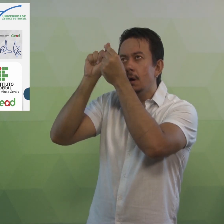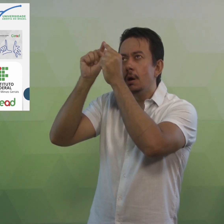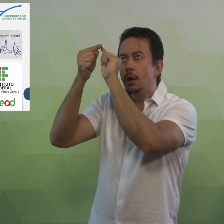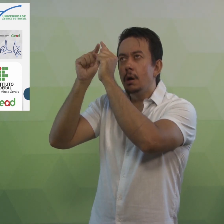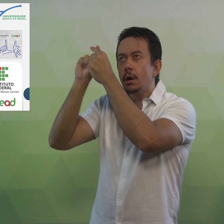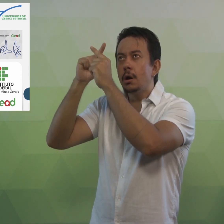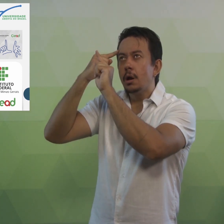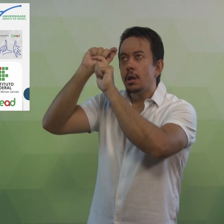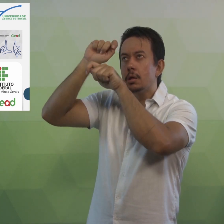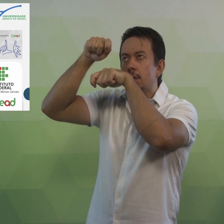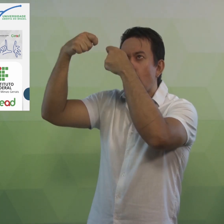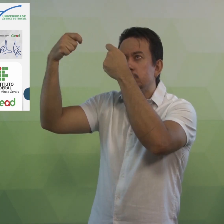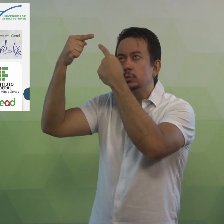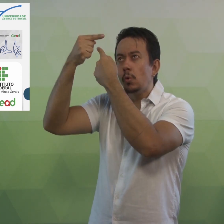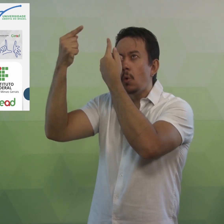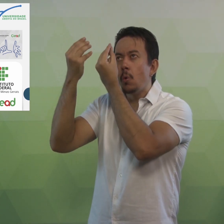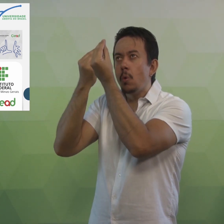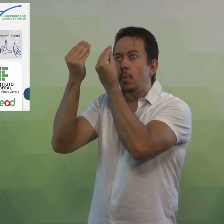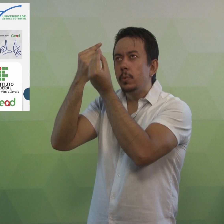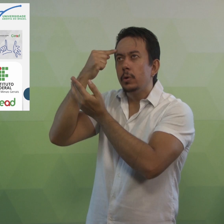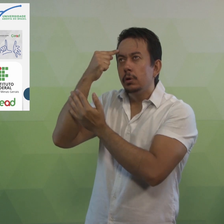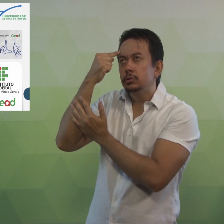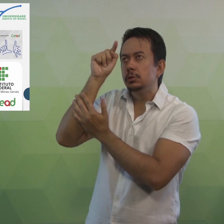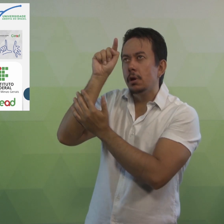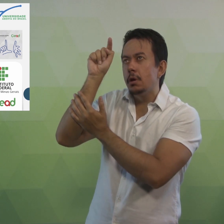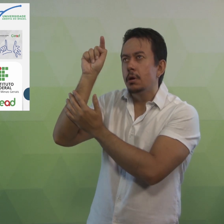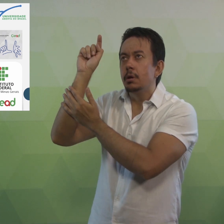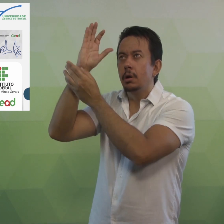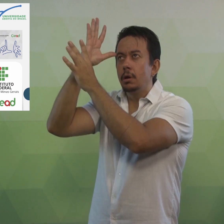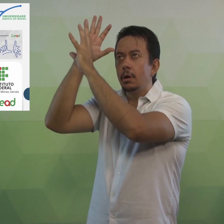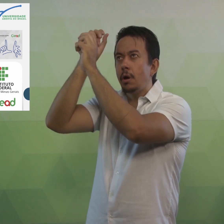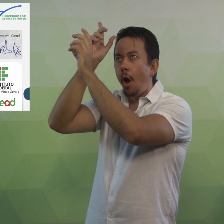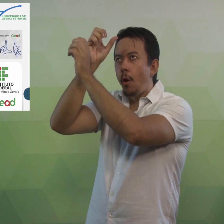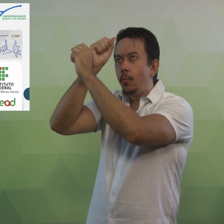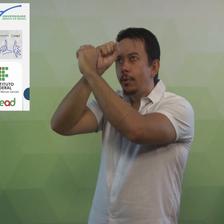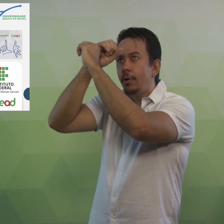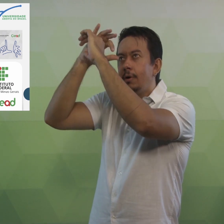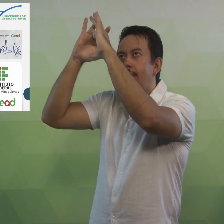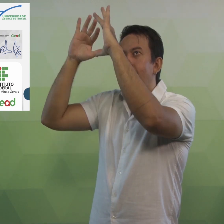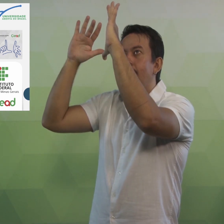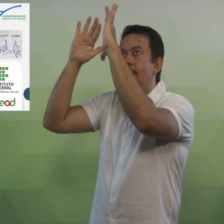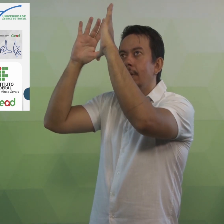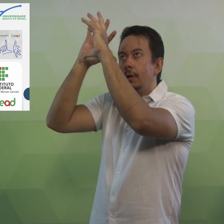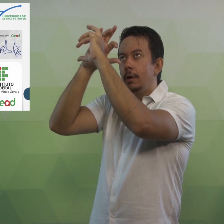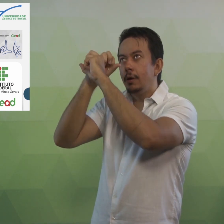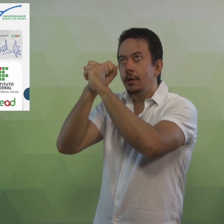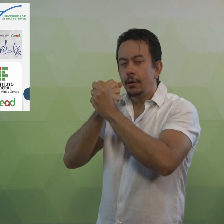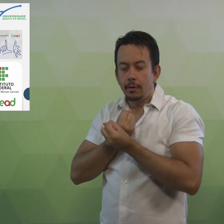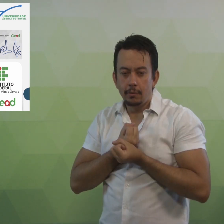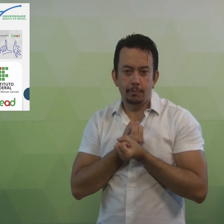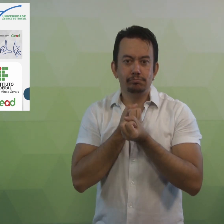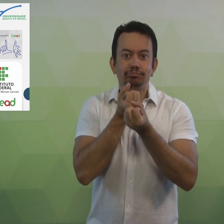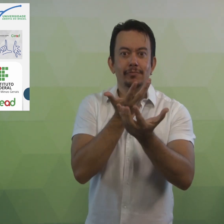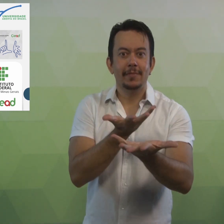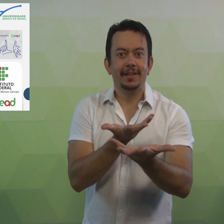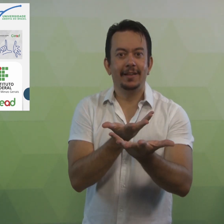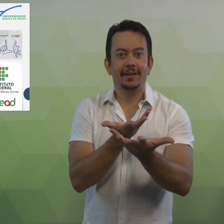O meu cérebro manda um estímulo, ele me manda uma informação de como eu tenho que me comunicar, quais sinais